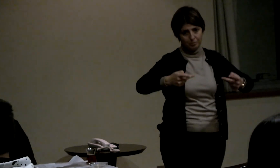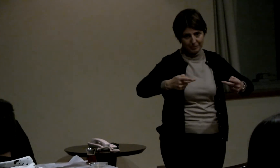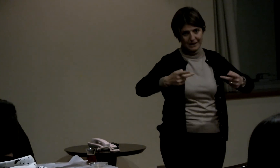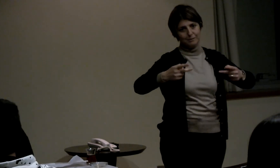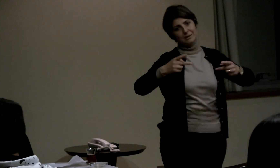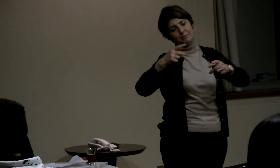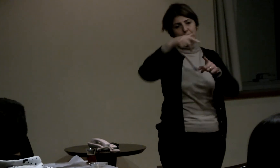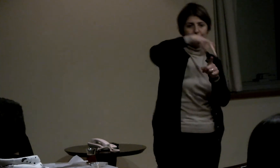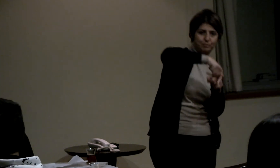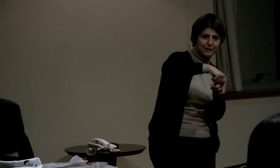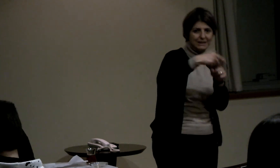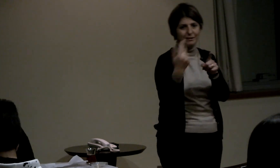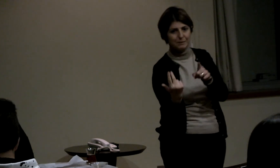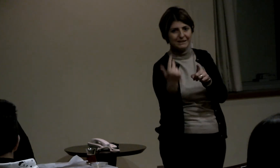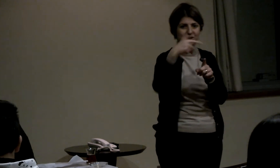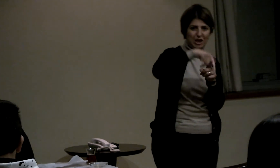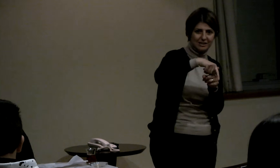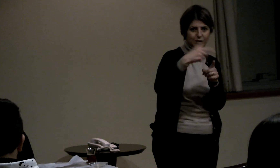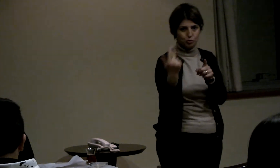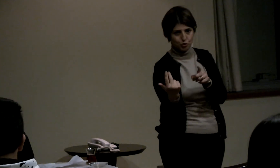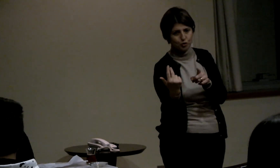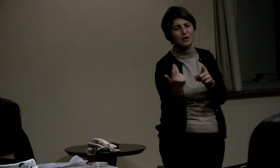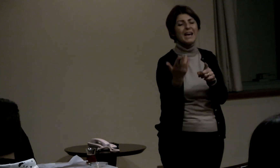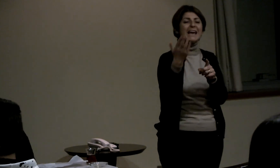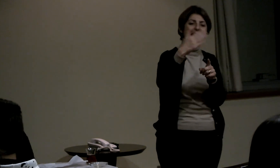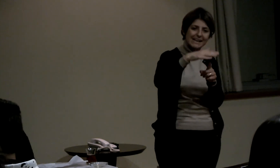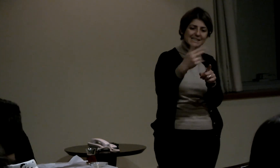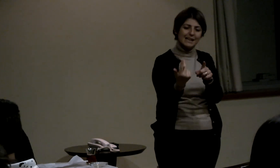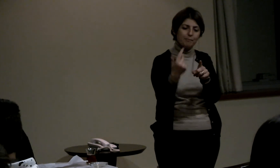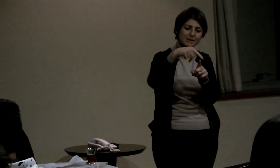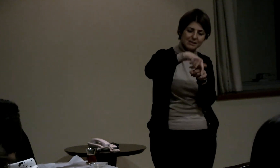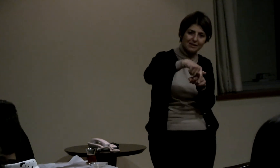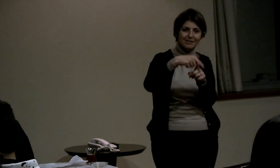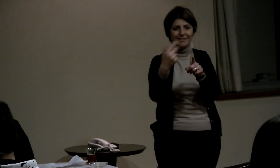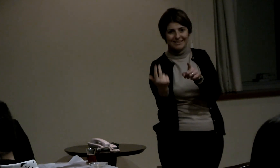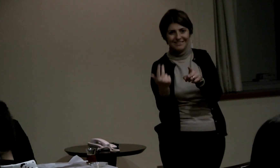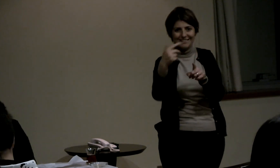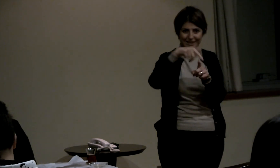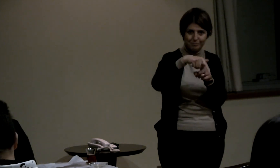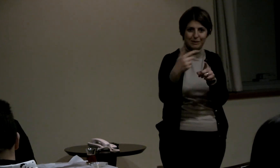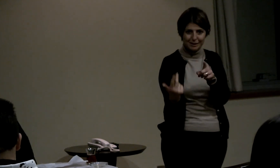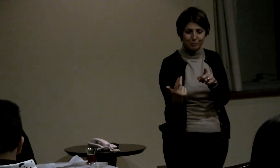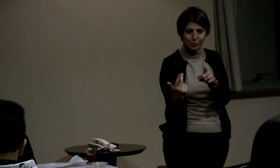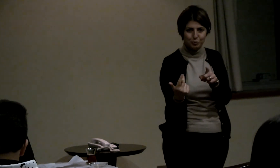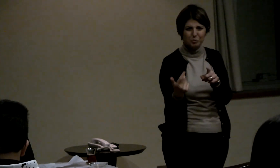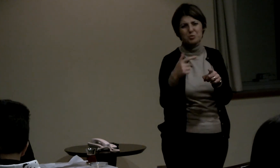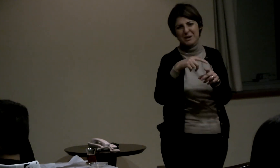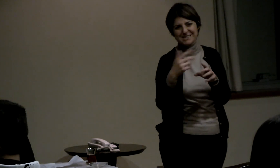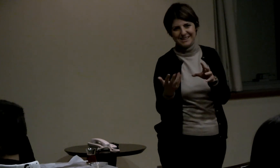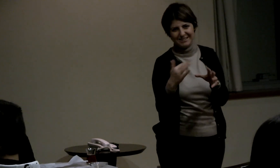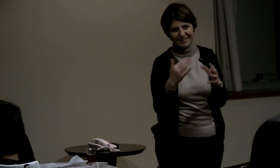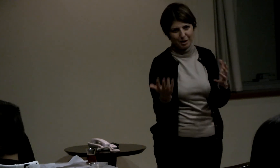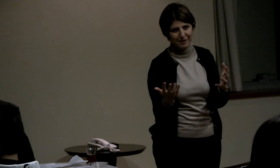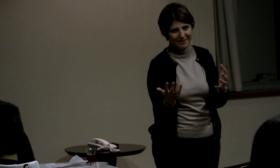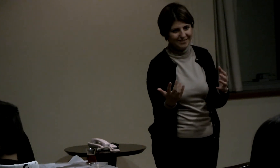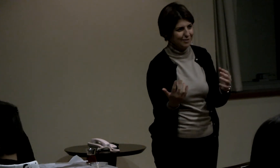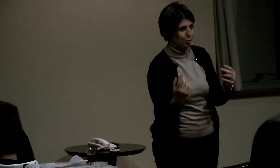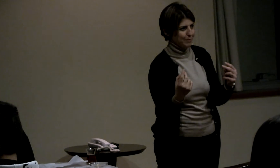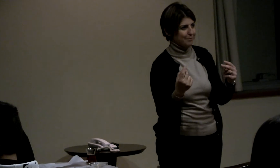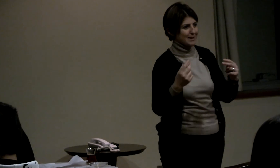Hani bir indi bindi şeklinde düşünün. Eskiden biz İndin yapıyoruz. Bu biraz artık kaba olmaya